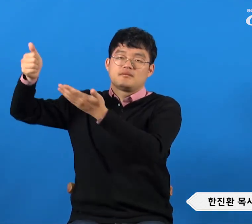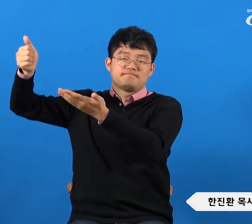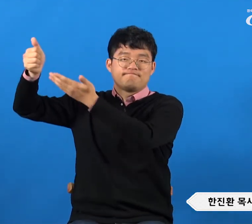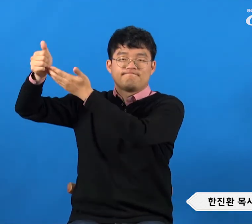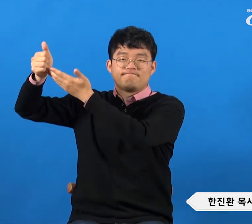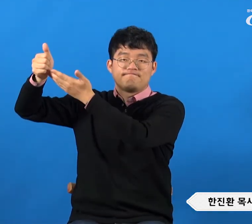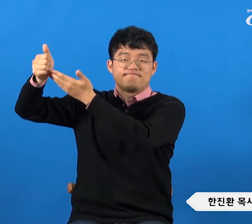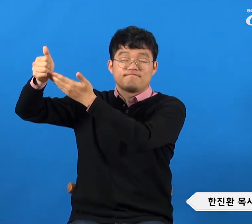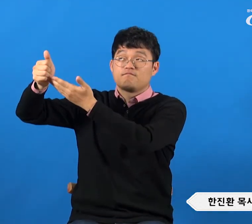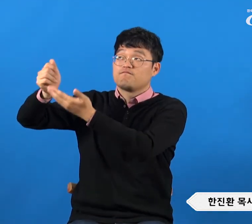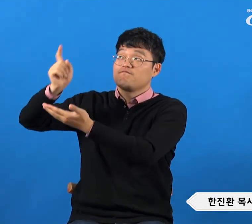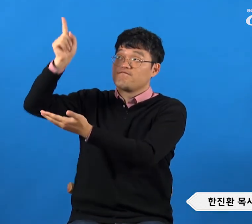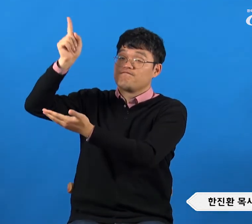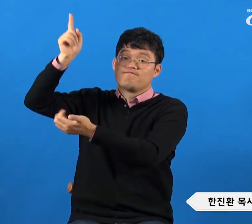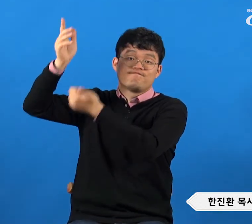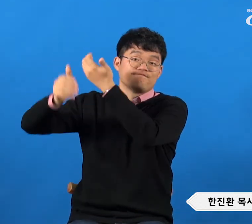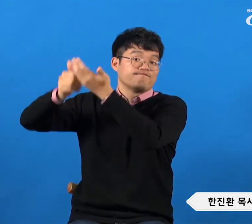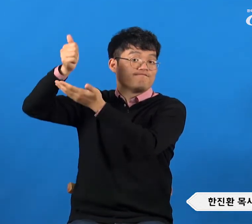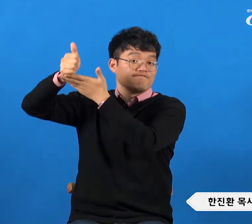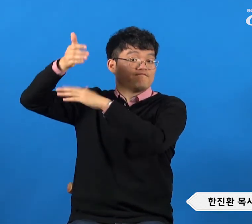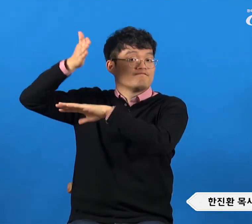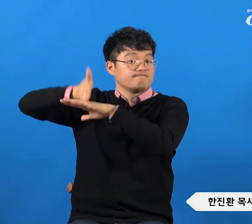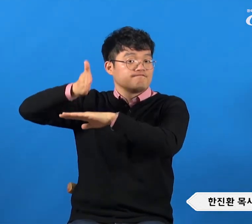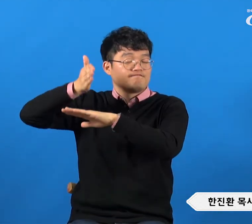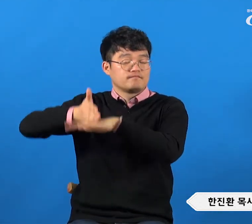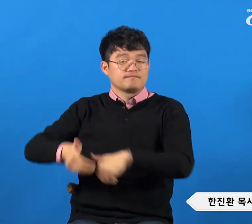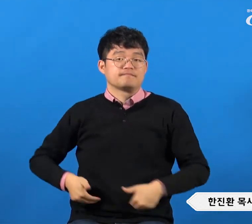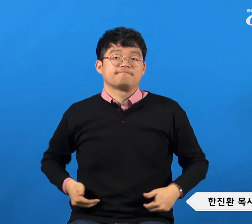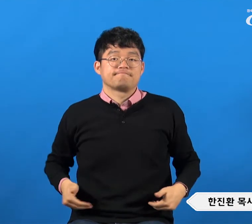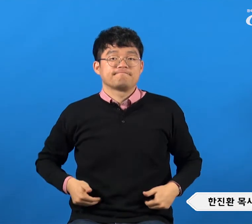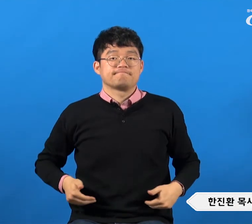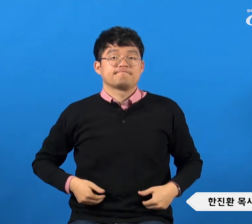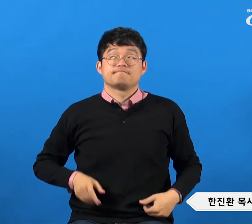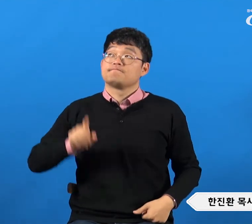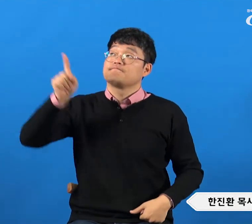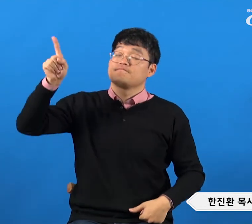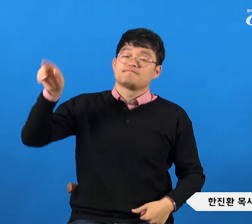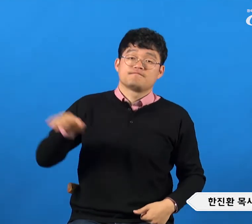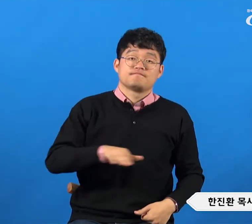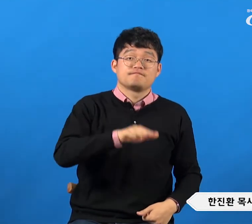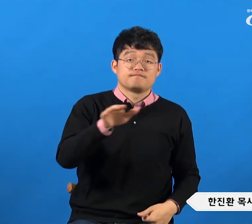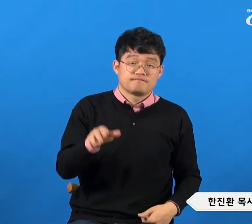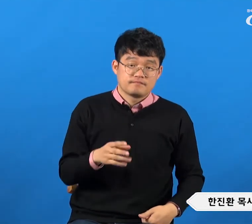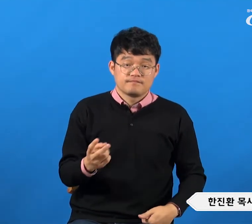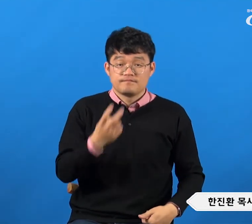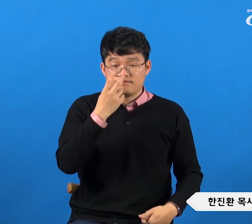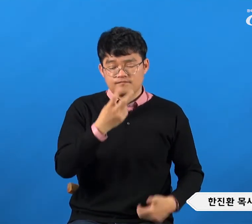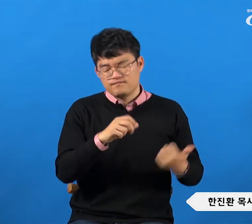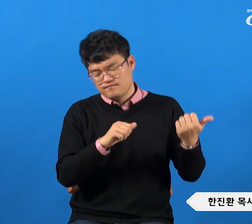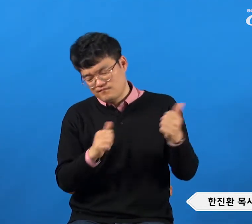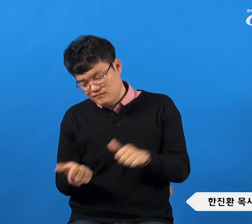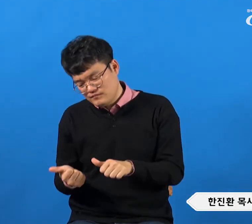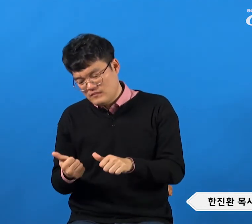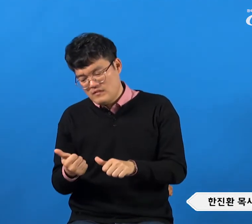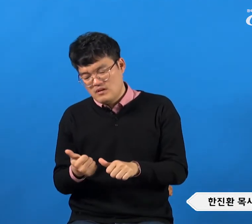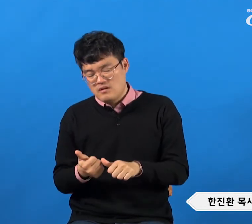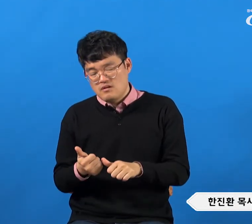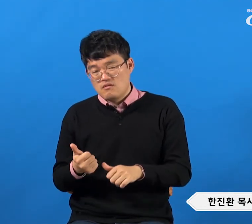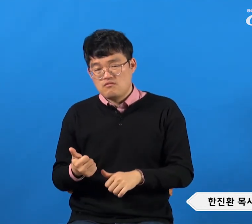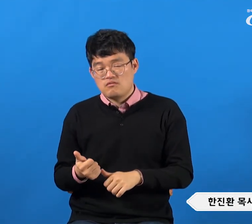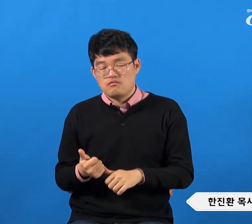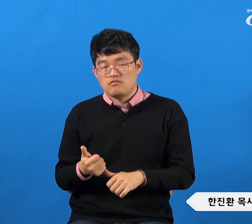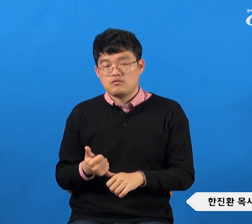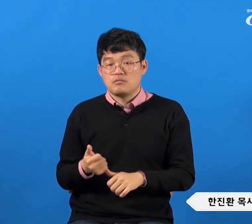하나님께, 위에 계신 하나님께 감사해야 됩니다. 위에서 우리 생사 화복을 주장하고